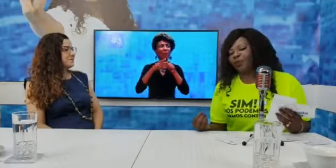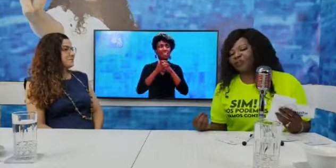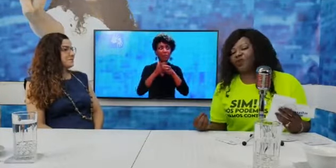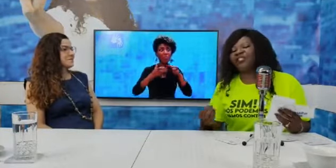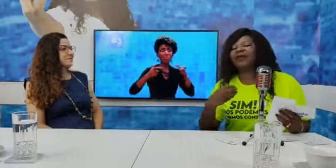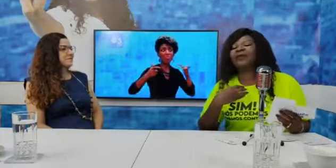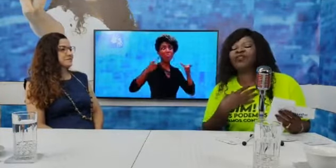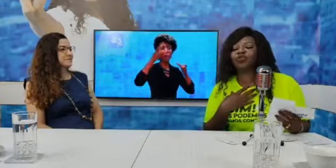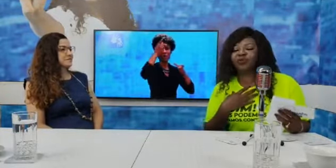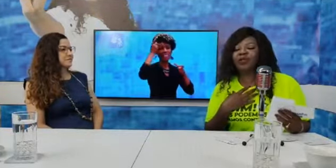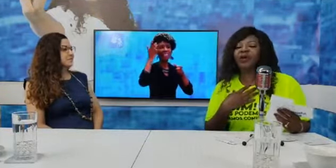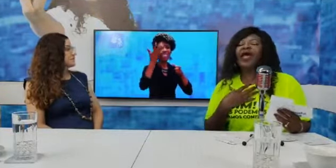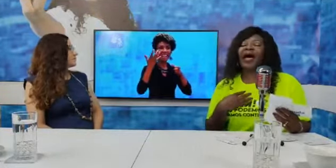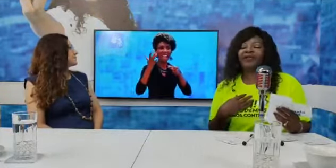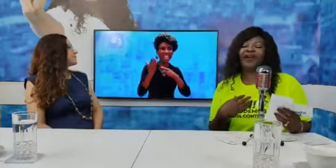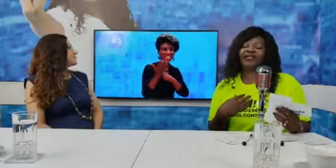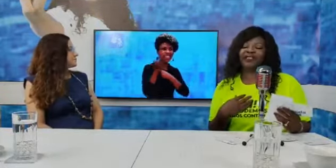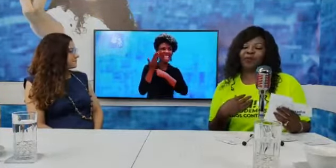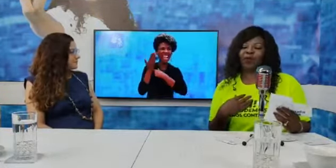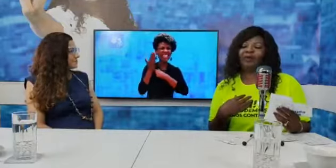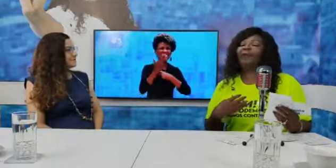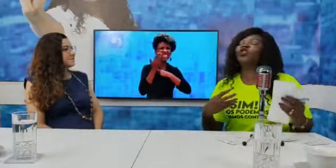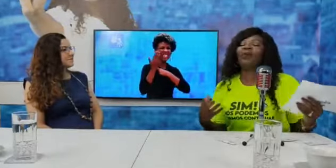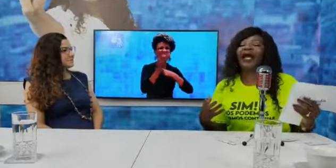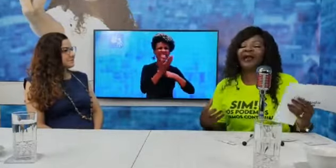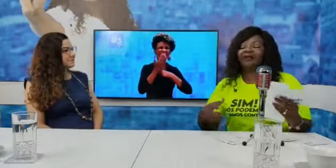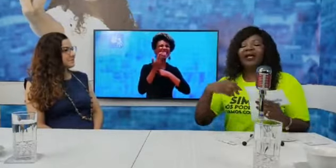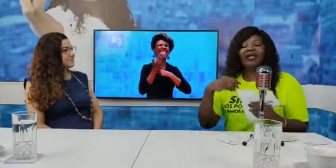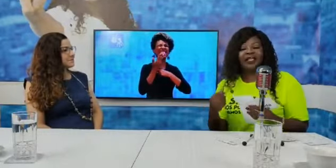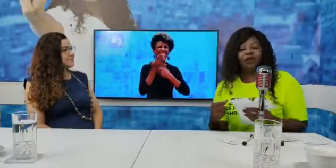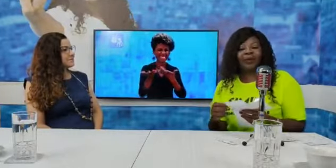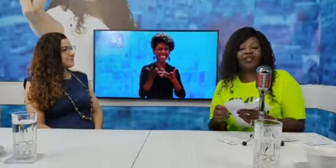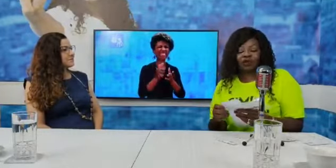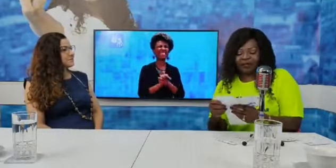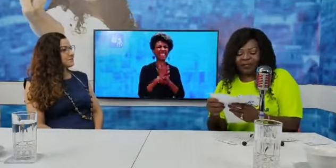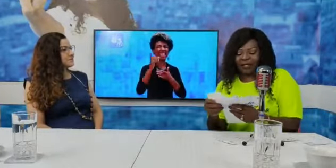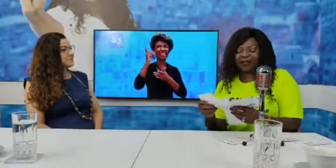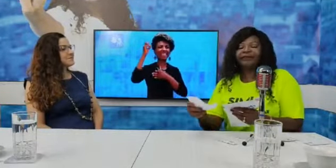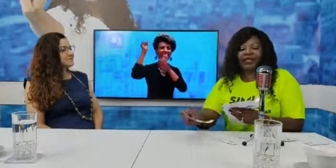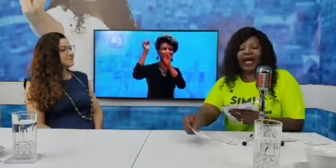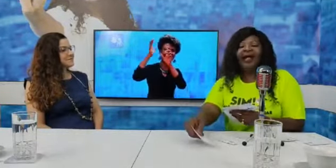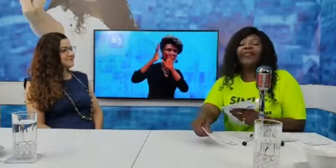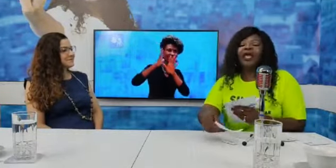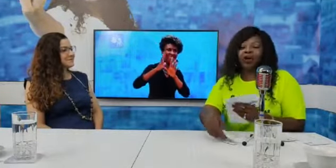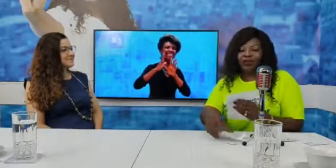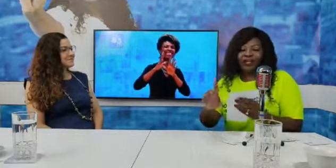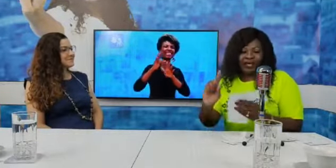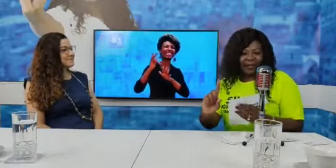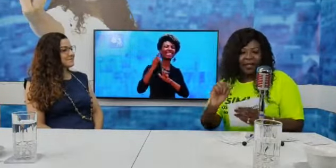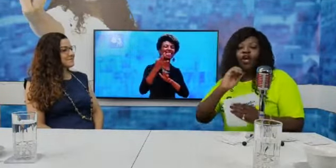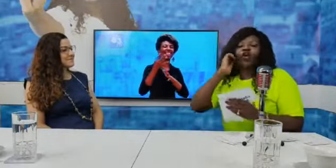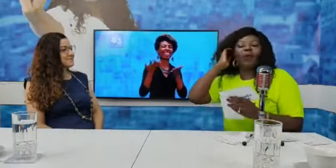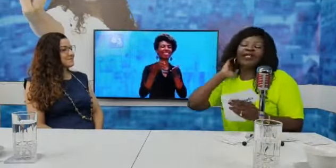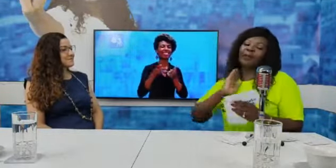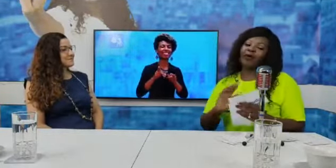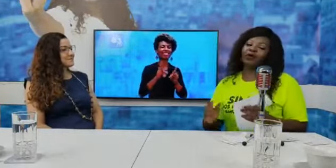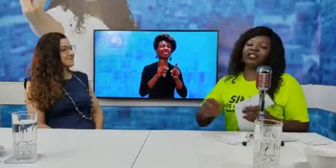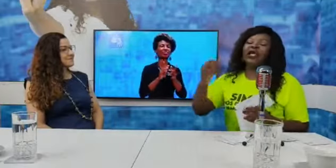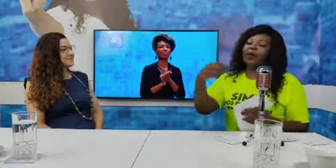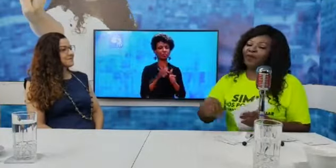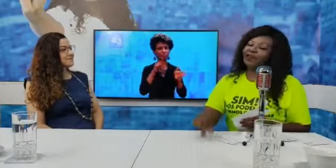número de pessoas que me ajudam a fazer esse programa. Muito obrigada. Que Deus abençoe vocês, tá? E eu vou seguir aqui com